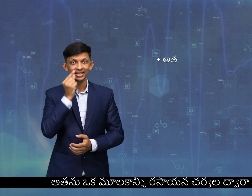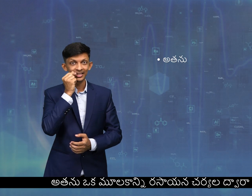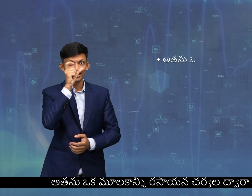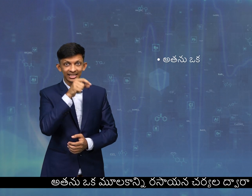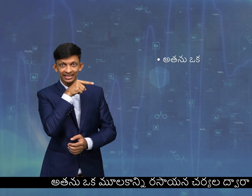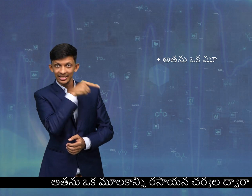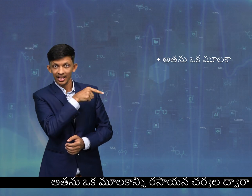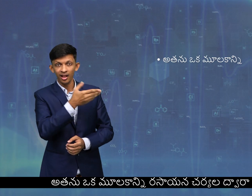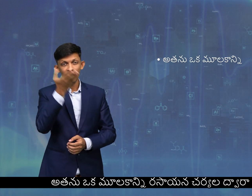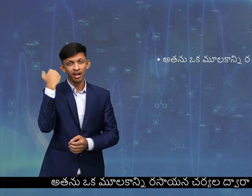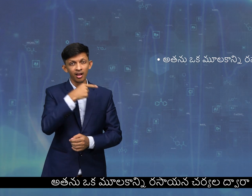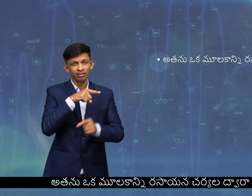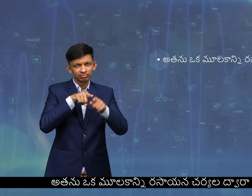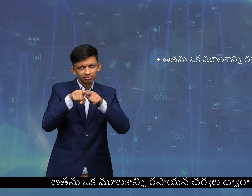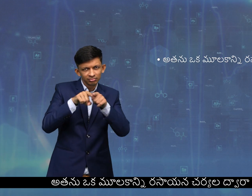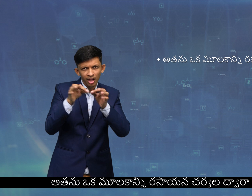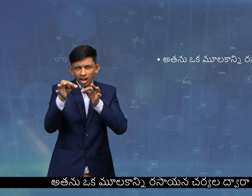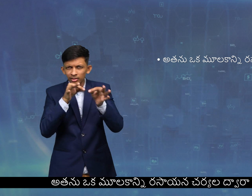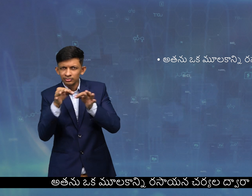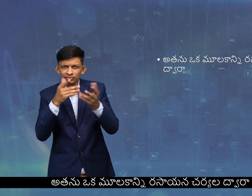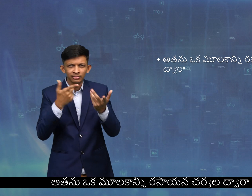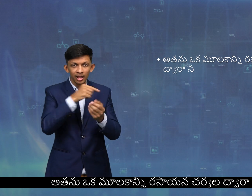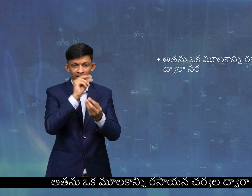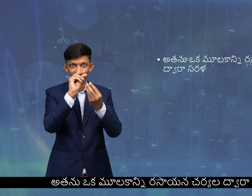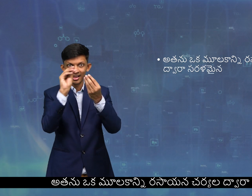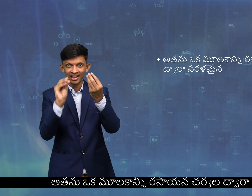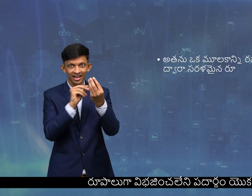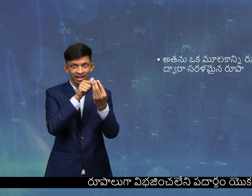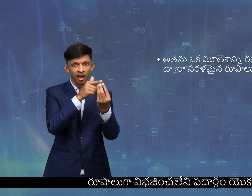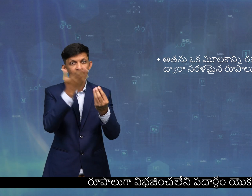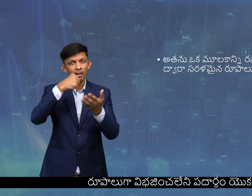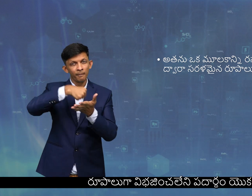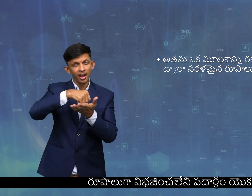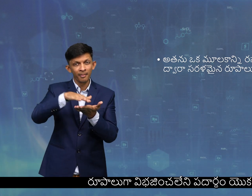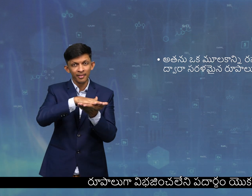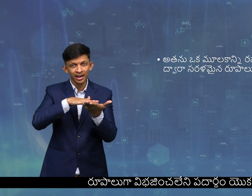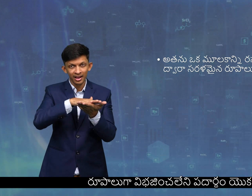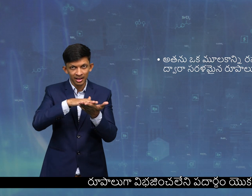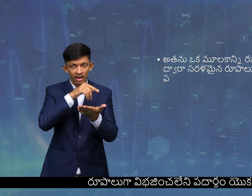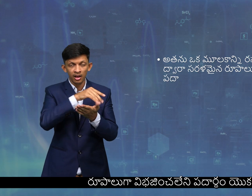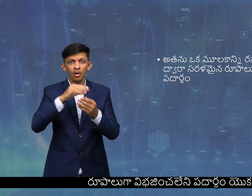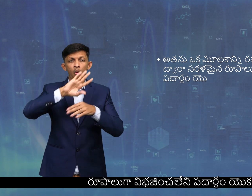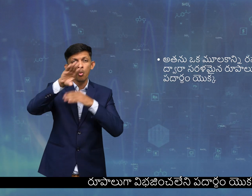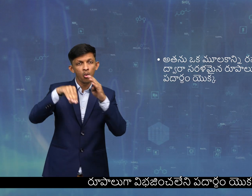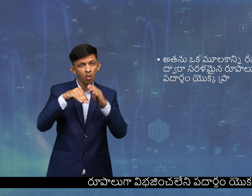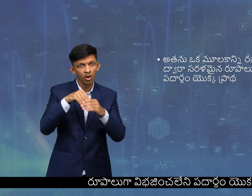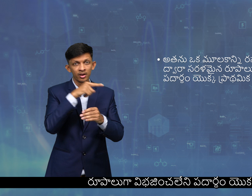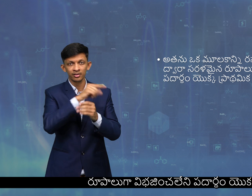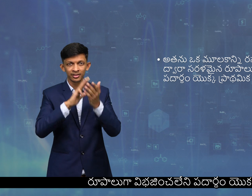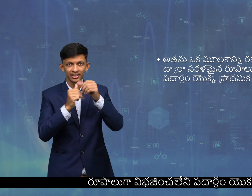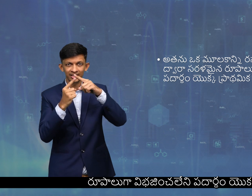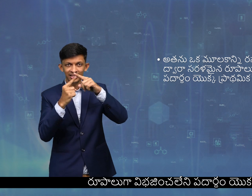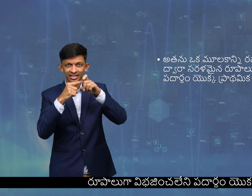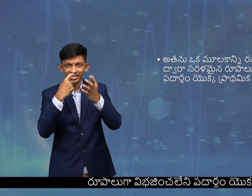అతను ఒక మూలకాన్ని రసాయన చర్యల ద్వారా సరళమైన రూపాలుగా విభజించలేని